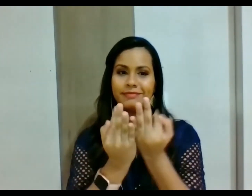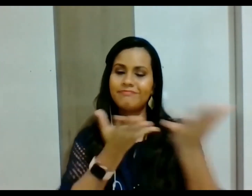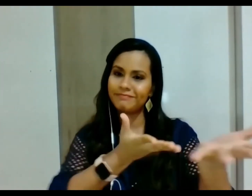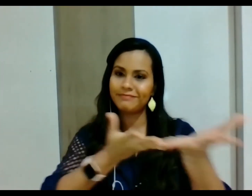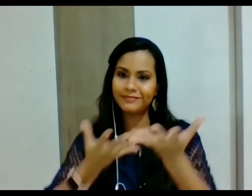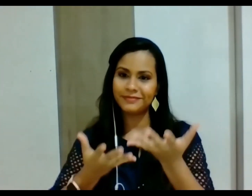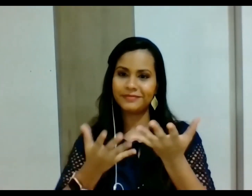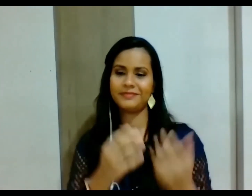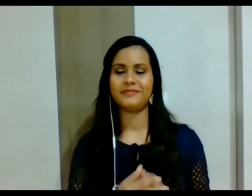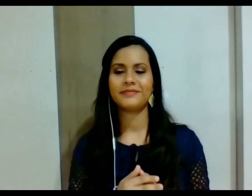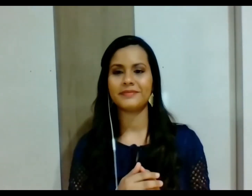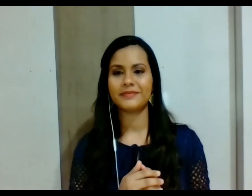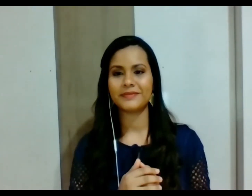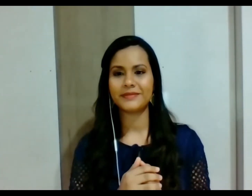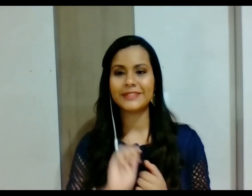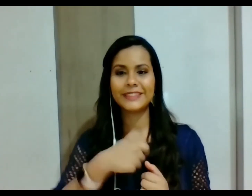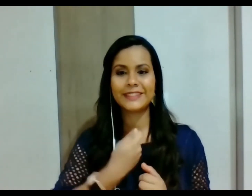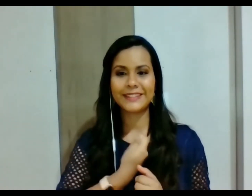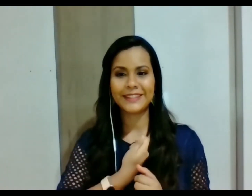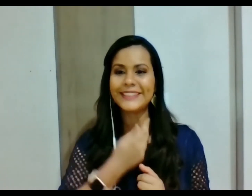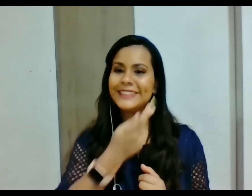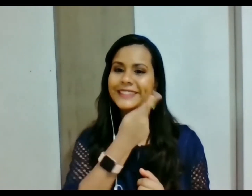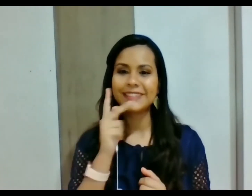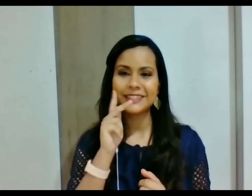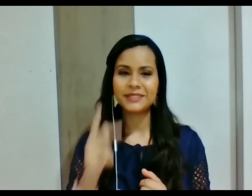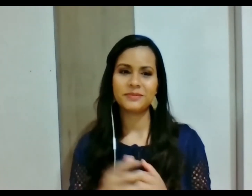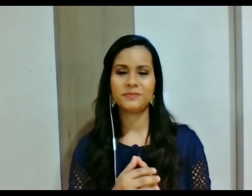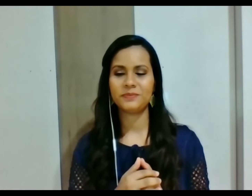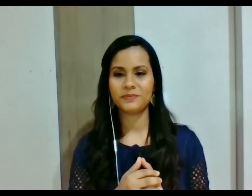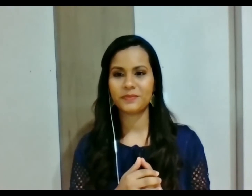Amigos, família, sejam bem-vindos. Esse é o meu sinal.